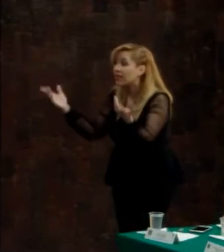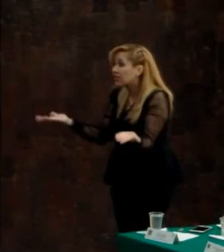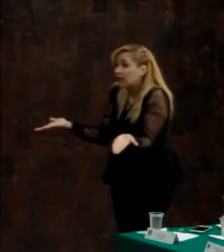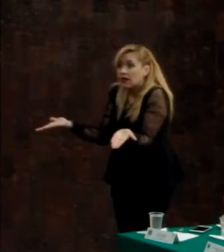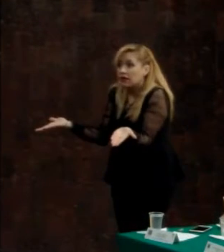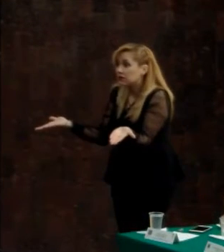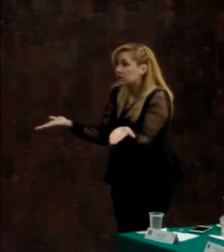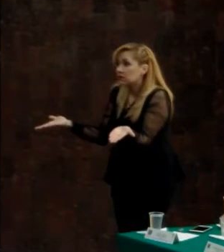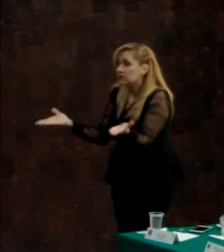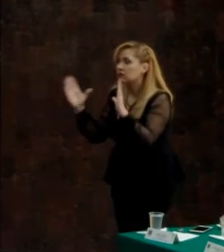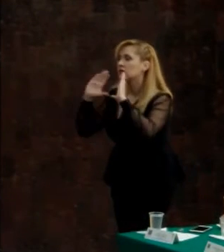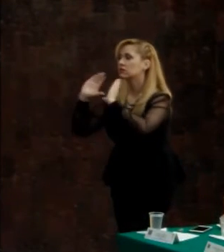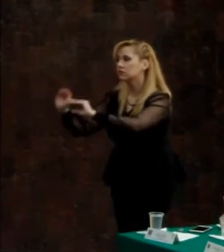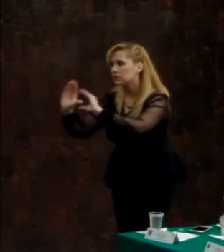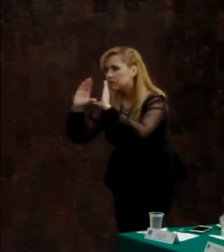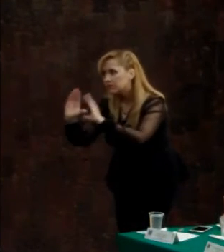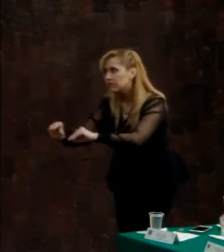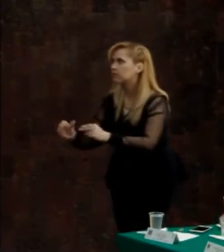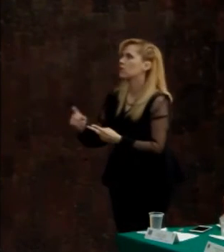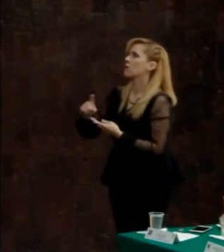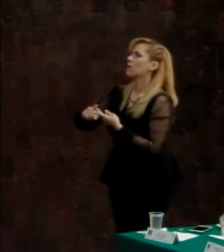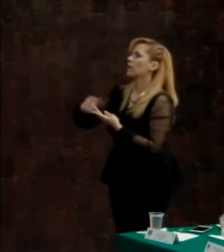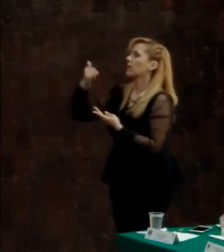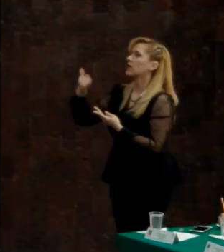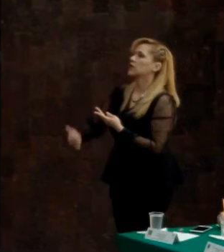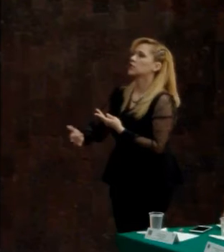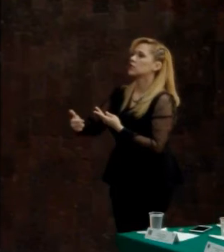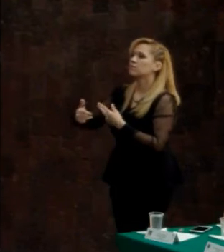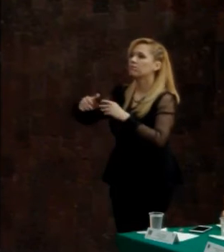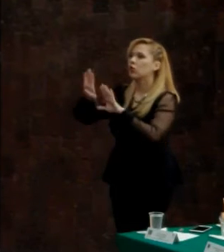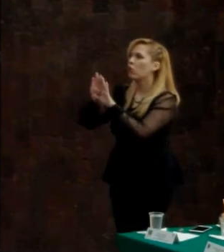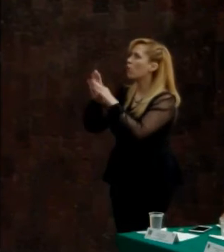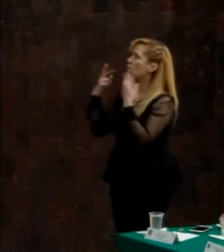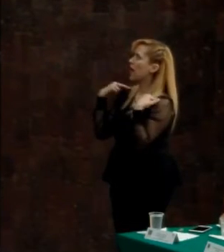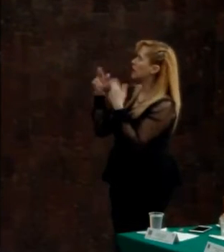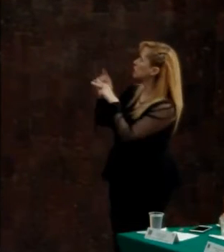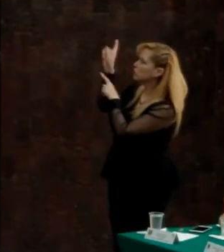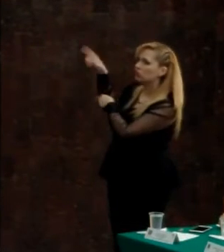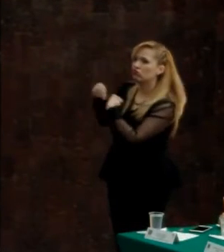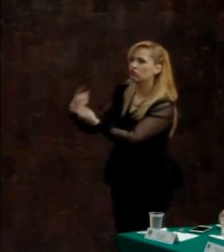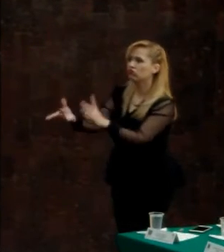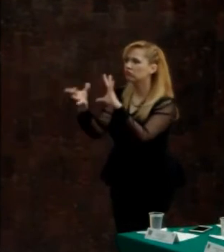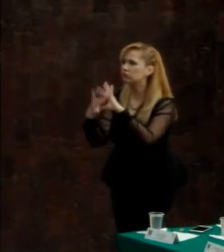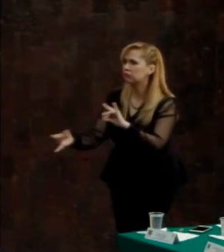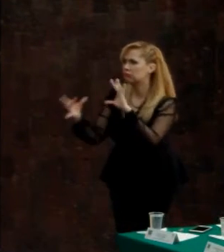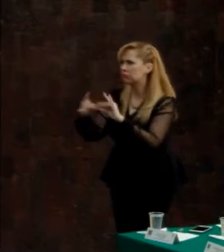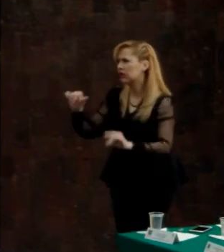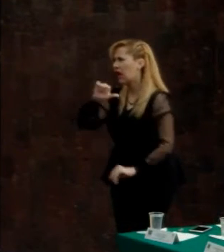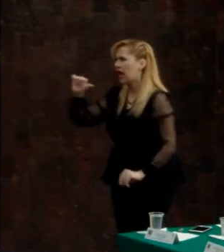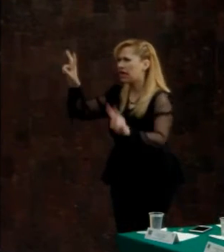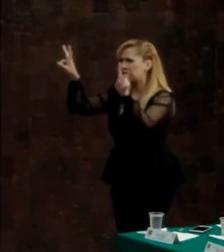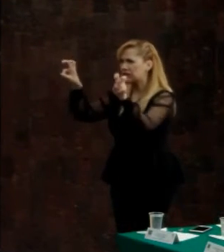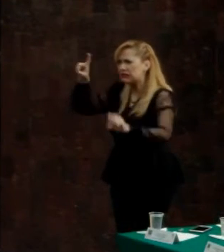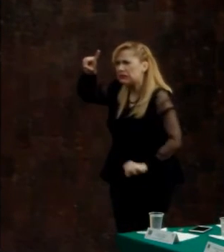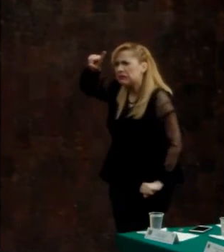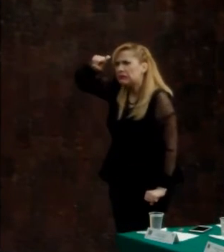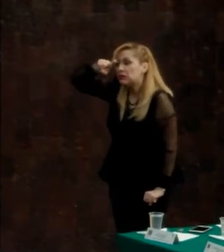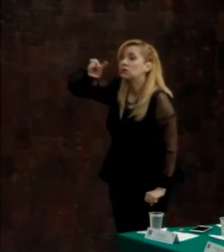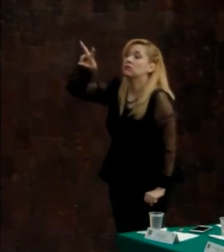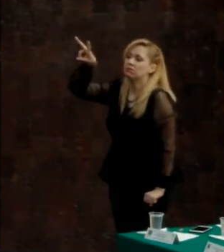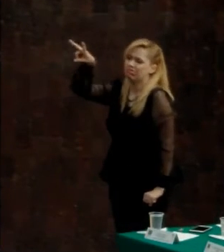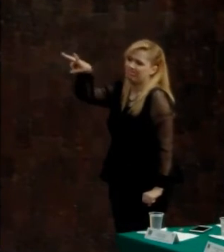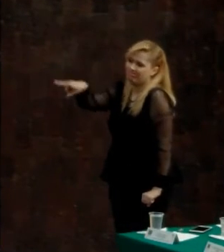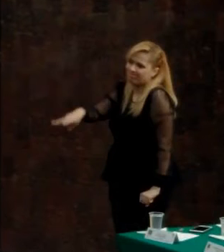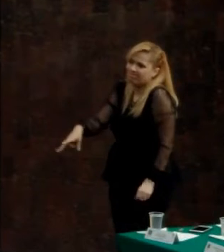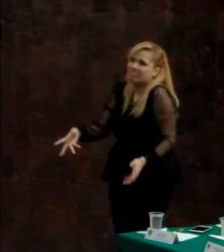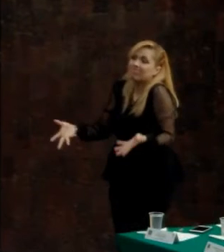su enseñanza, así como la transmisión de conocimientos complejos, es una consecuencia